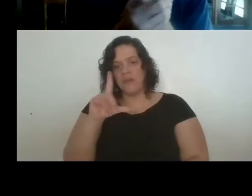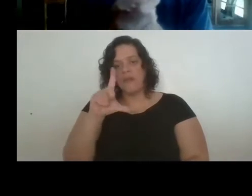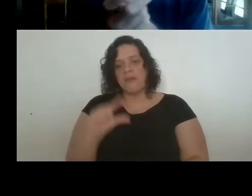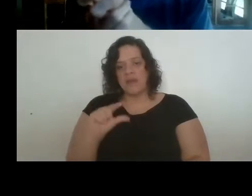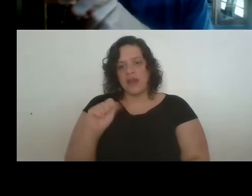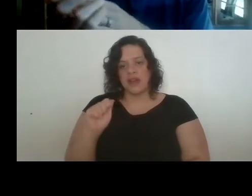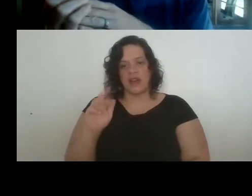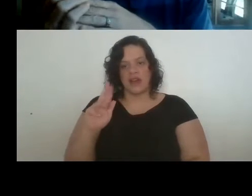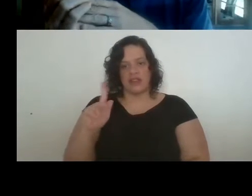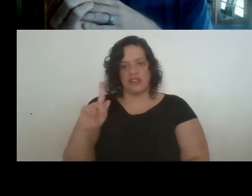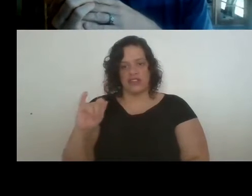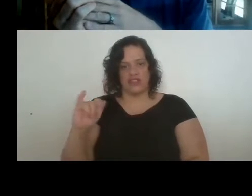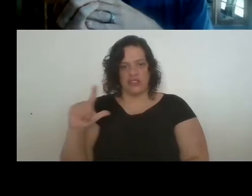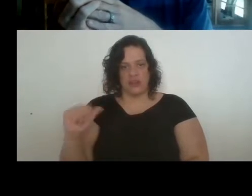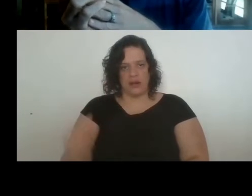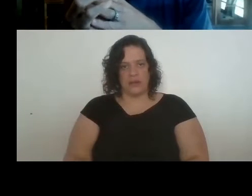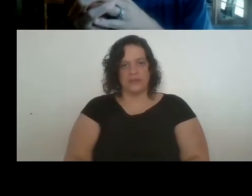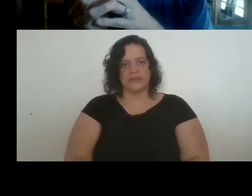por favor, Elisa.